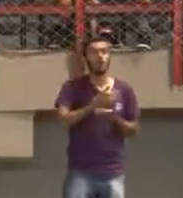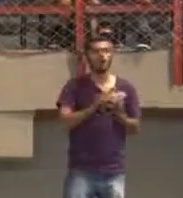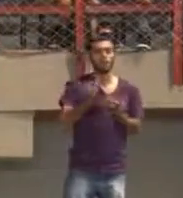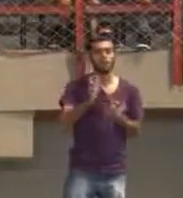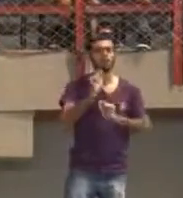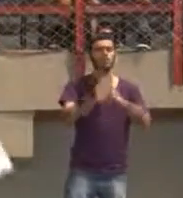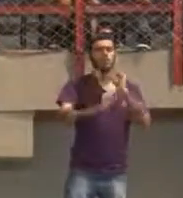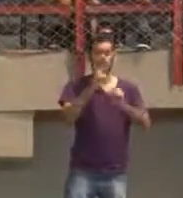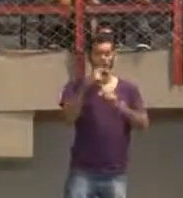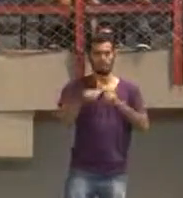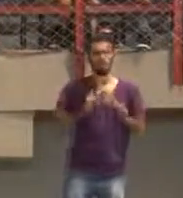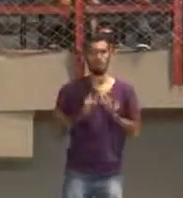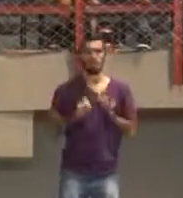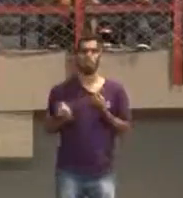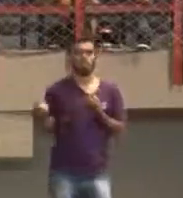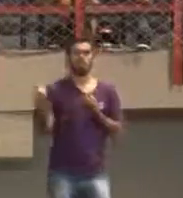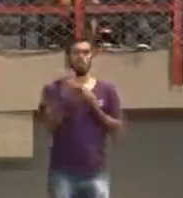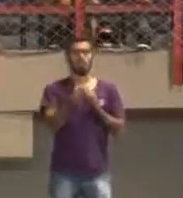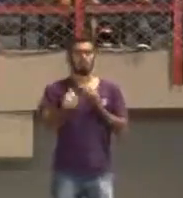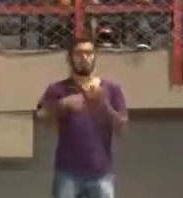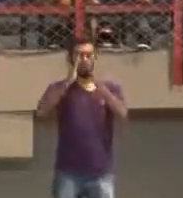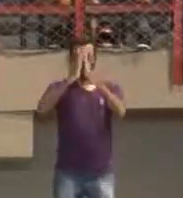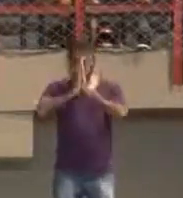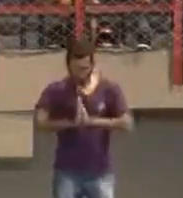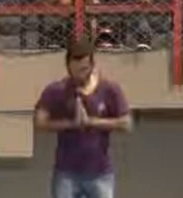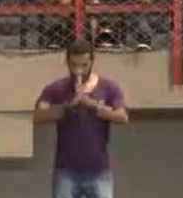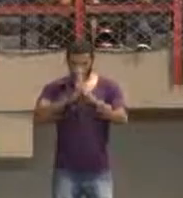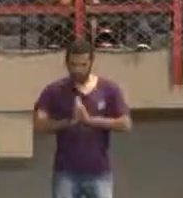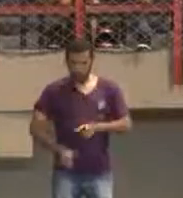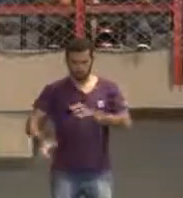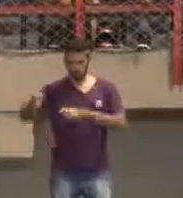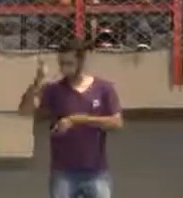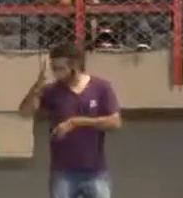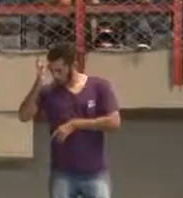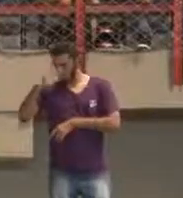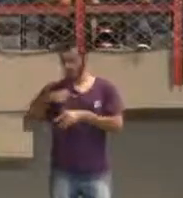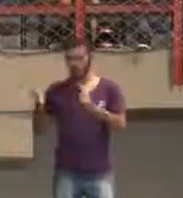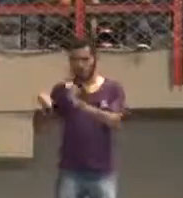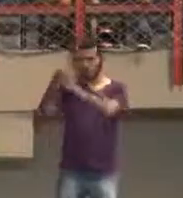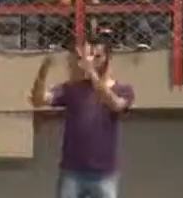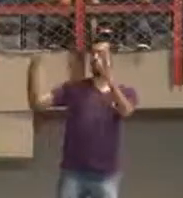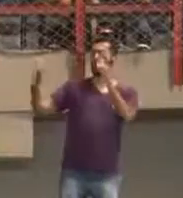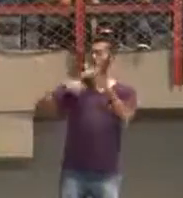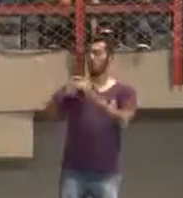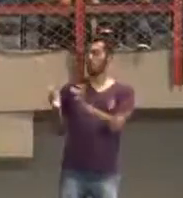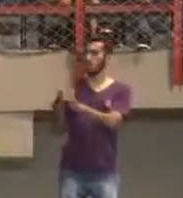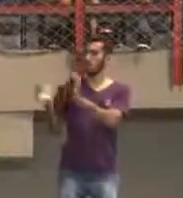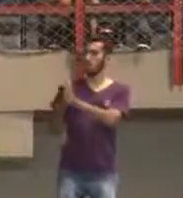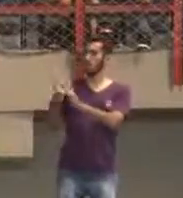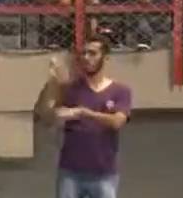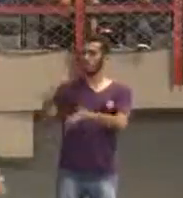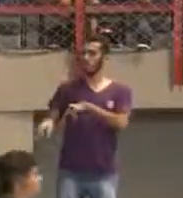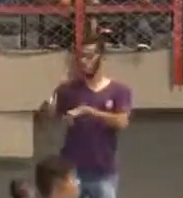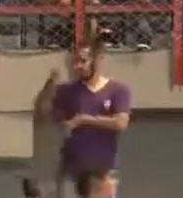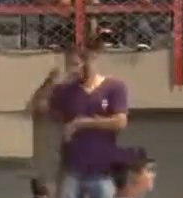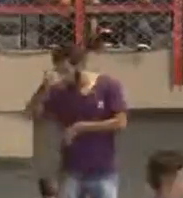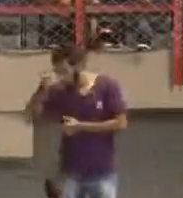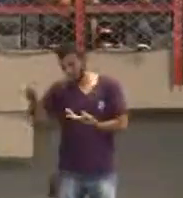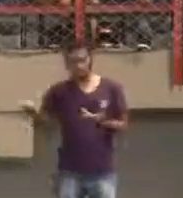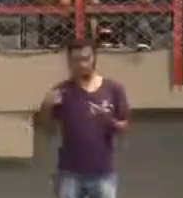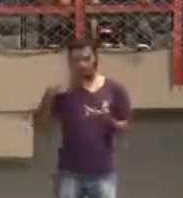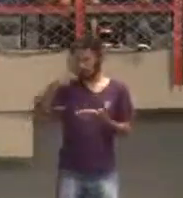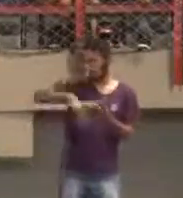Diz assim: glória e louvor a ti, ó Satã. Aí começa. Professor, não vou ler não. É assim que